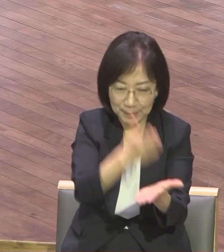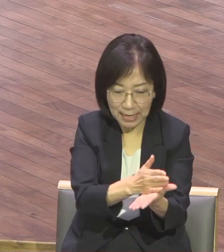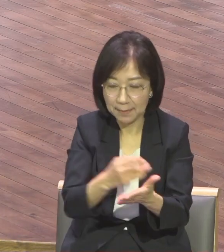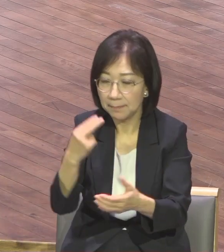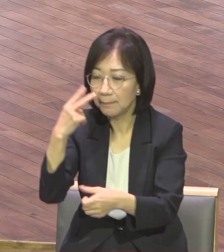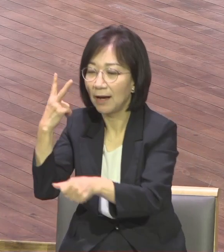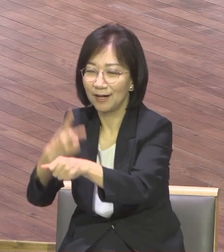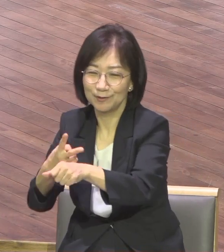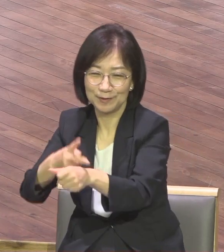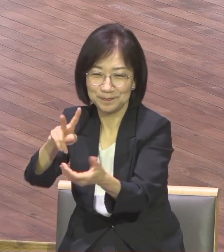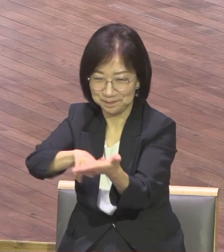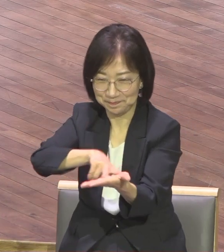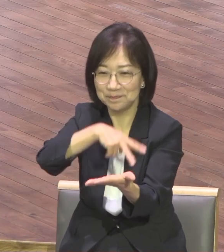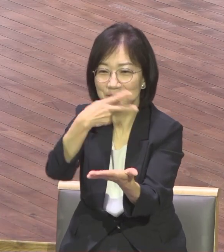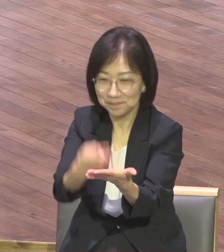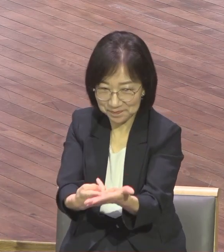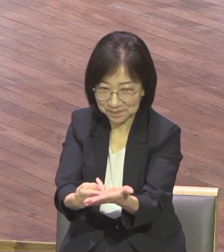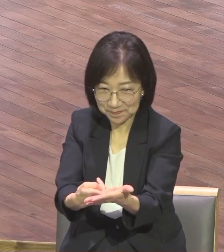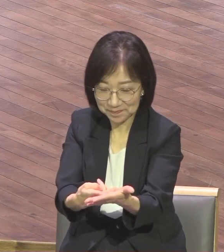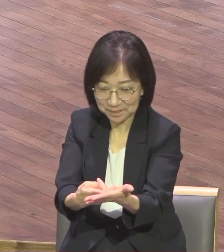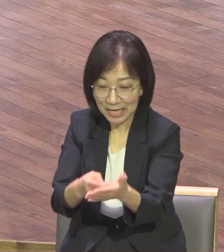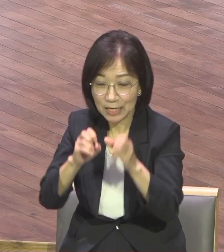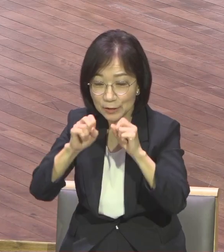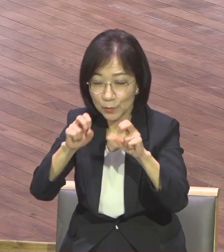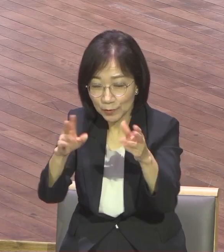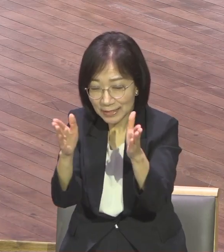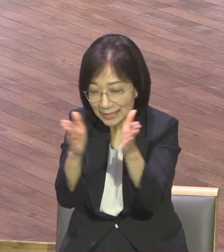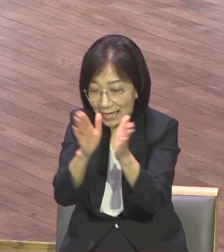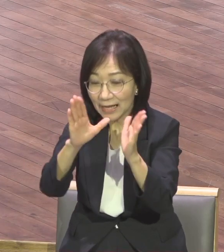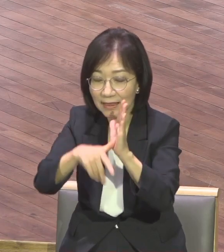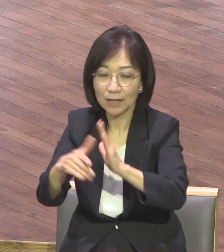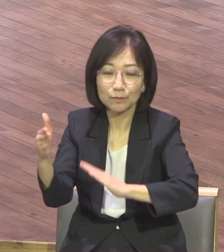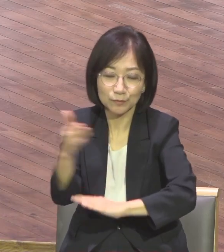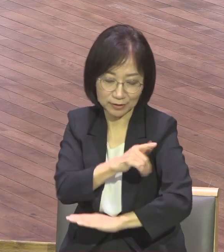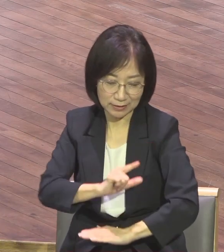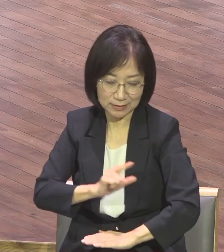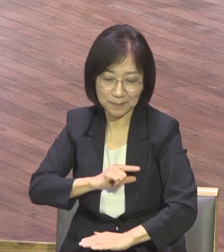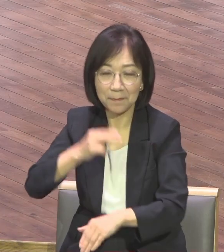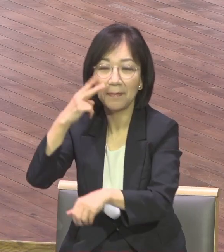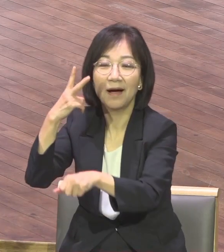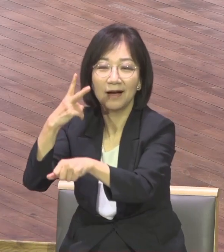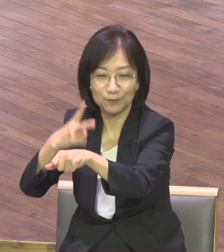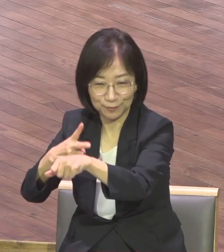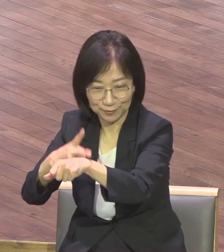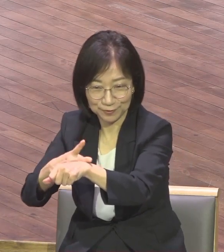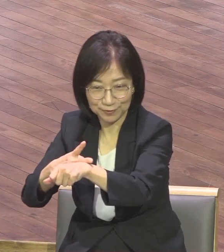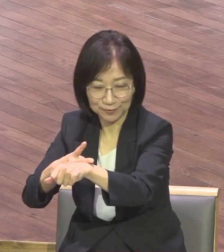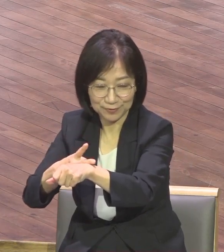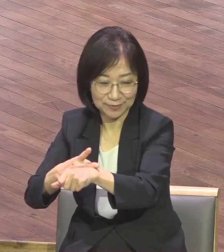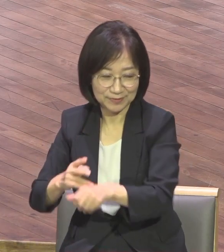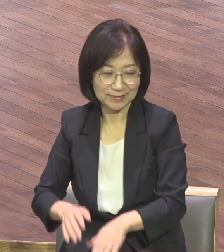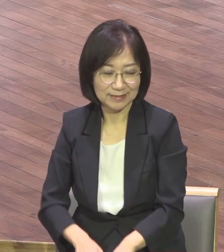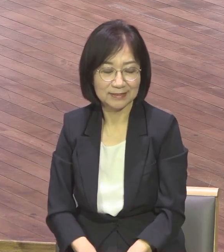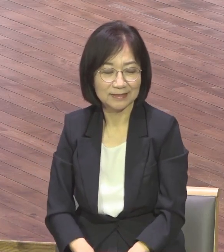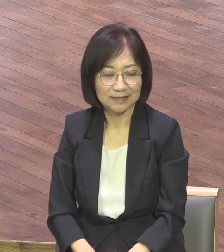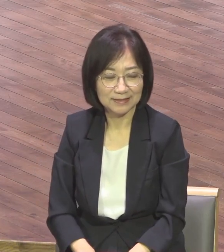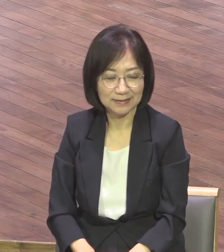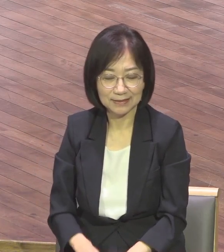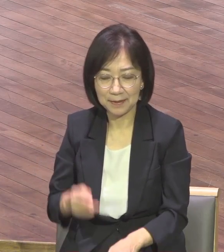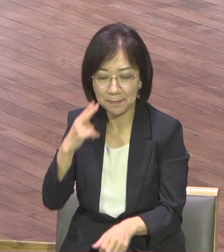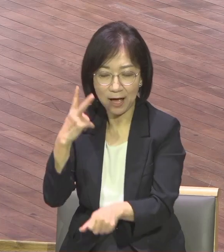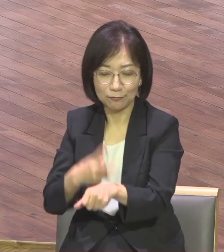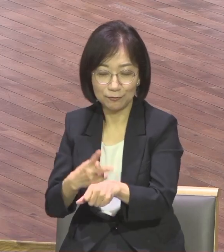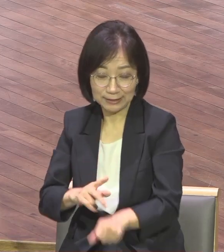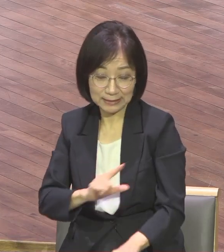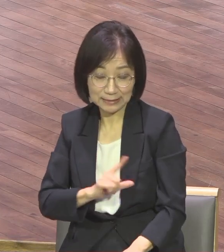언급되면서 바울의 이름을 사용을 계속하죠. 이 선교사 이 바울로 변화돼 가지고 본격적으로 이